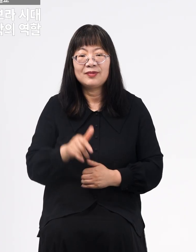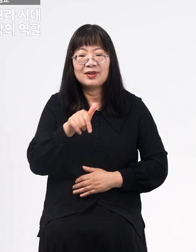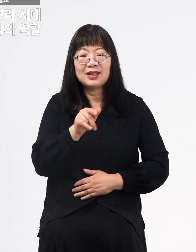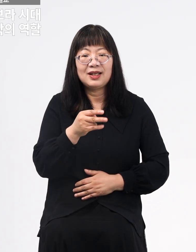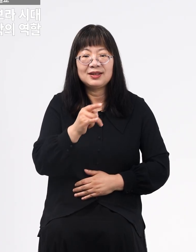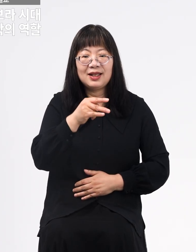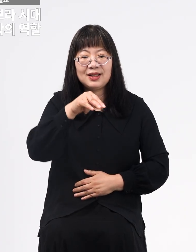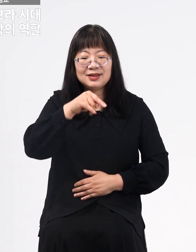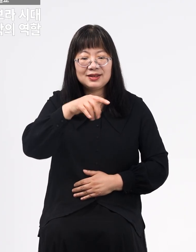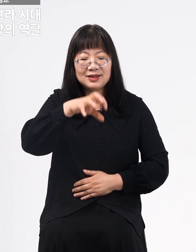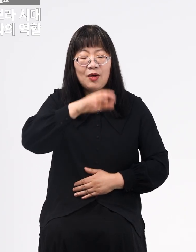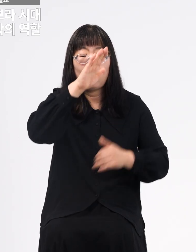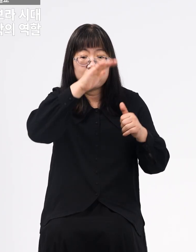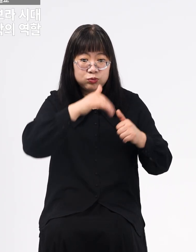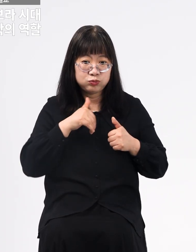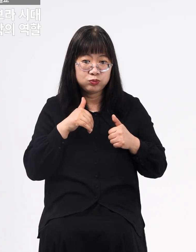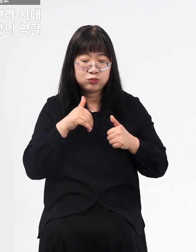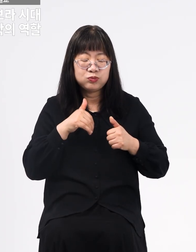게데스에서 불러다가